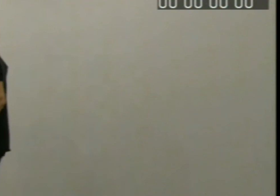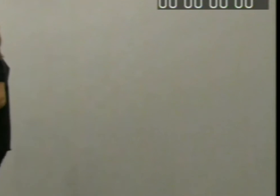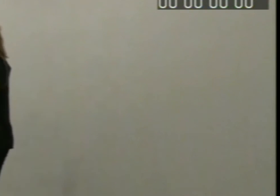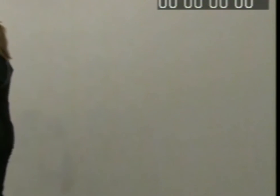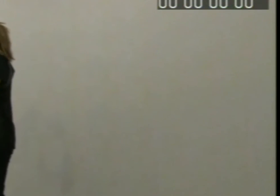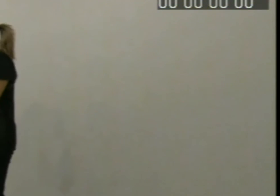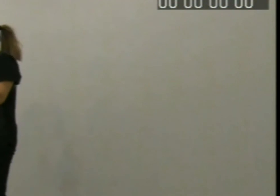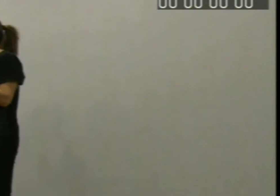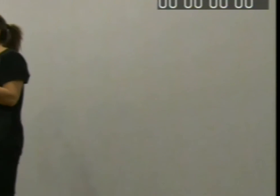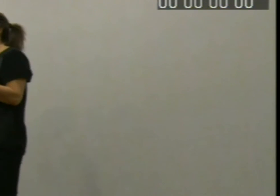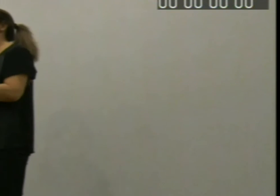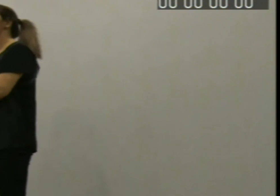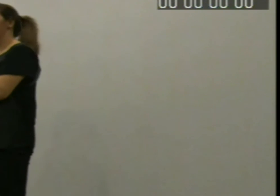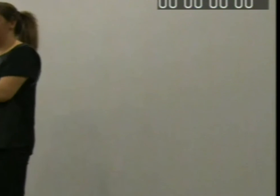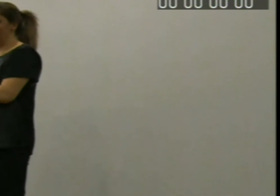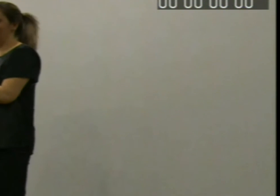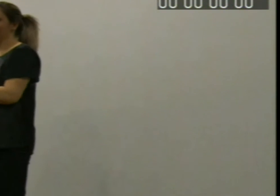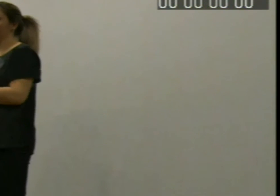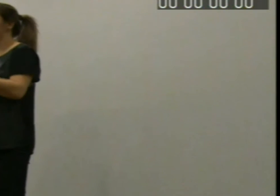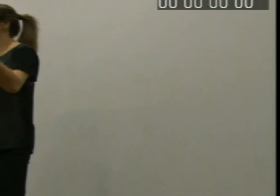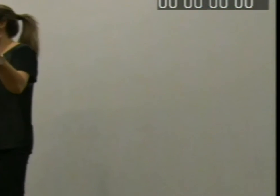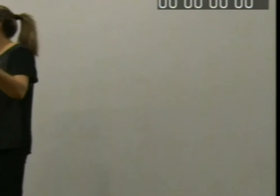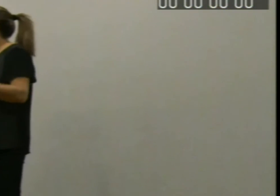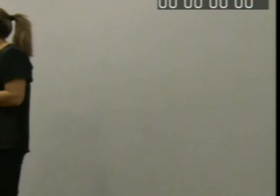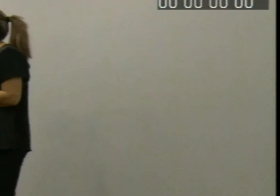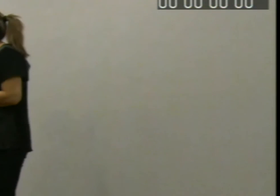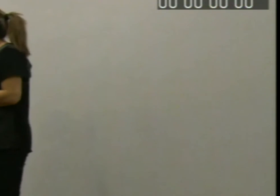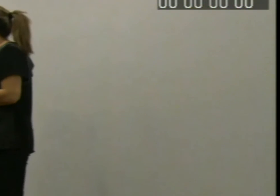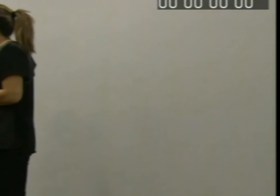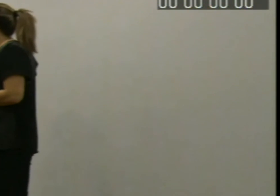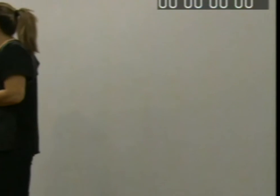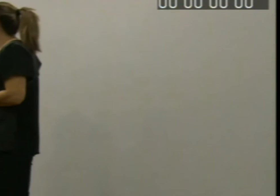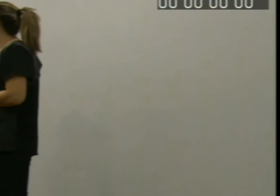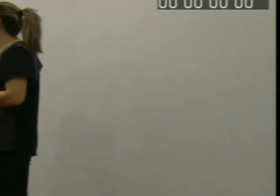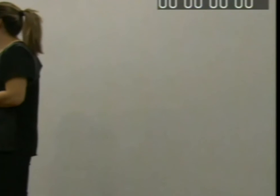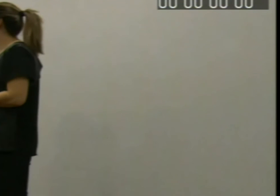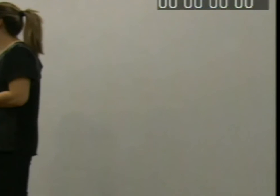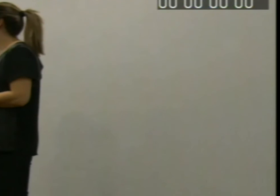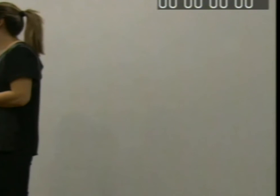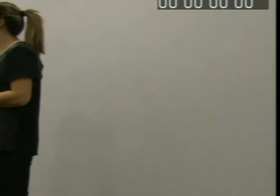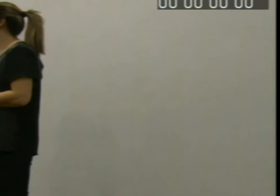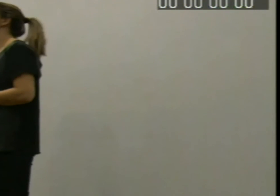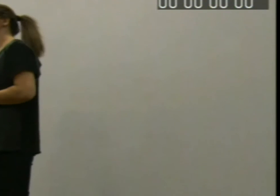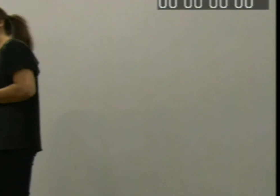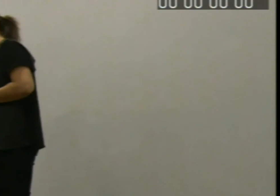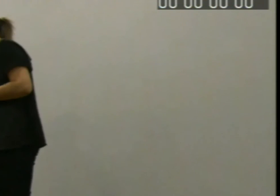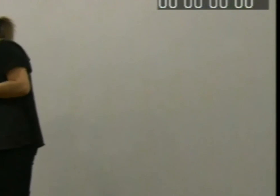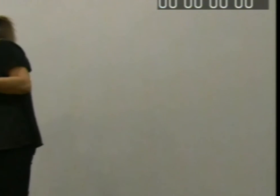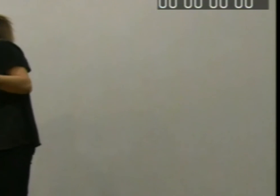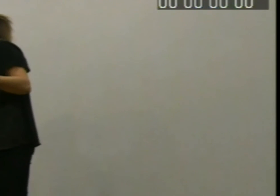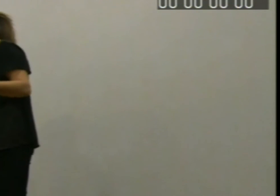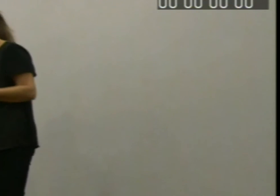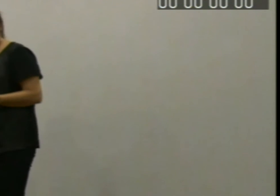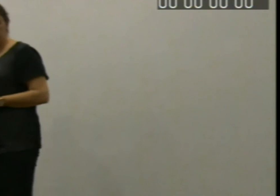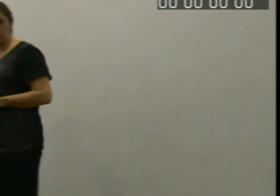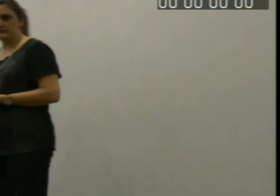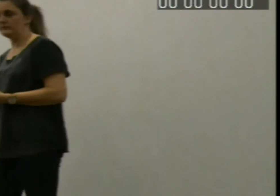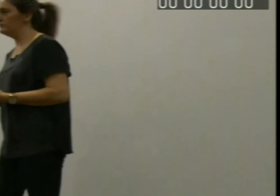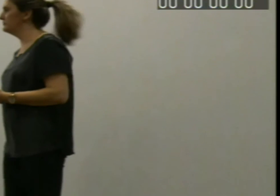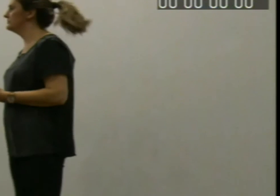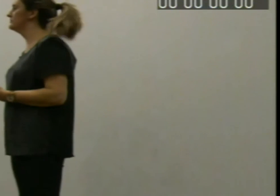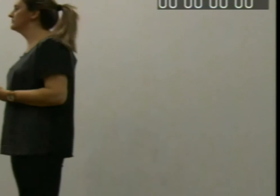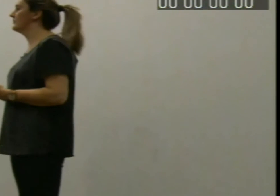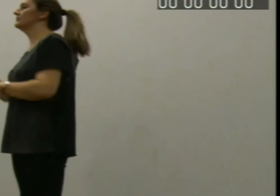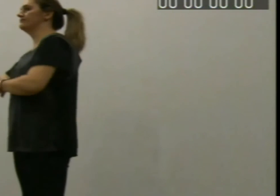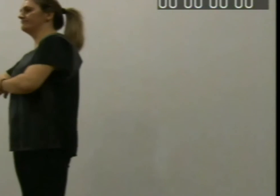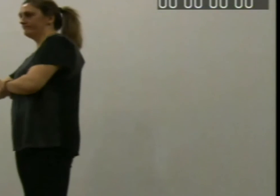início senhoras e senhores boa tarde eh daremos início agora aos trabalhos do